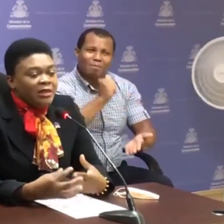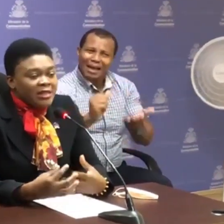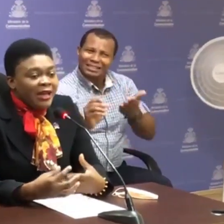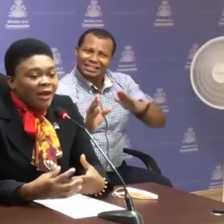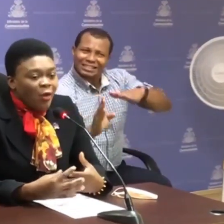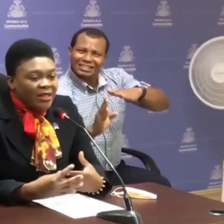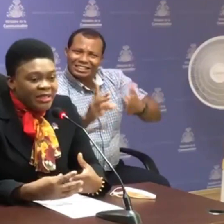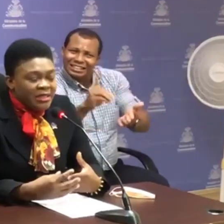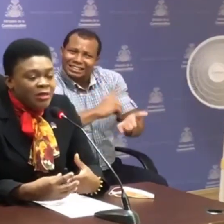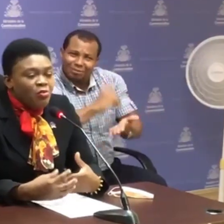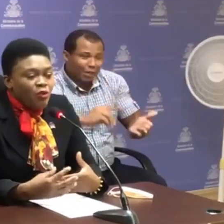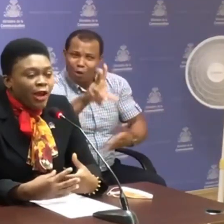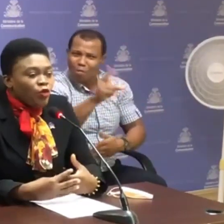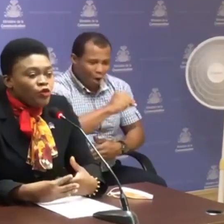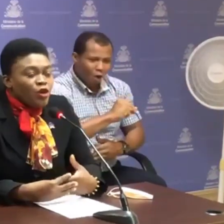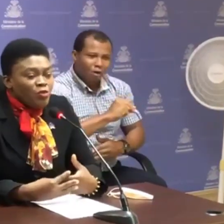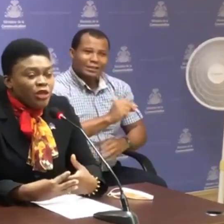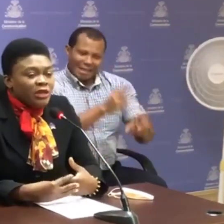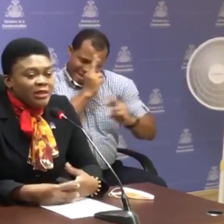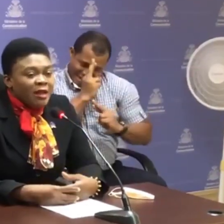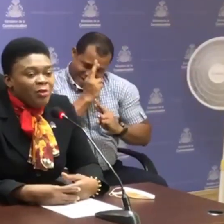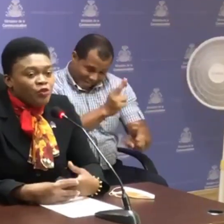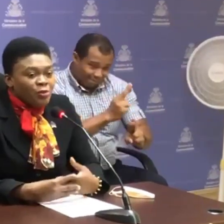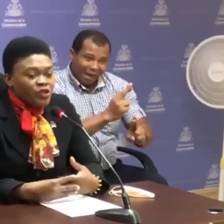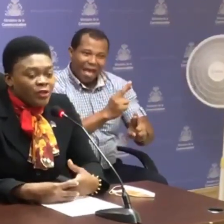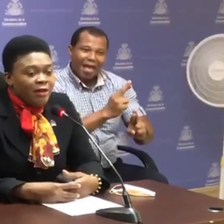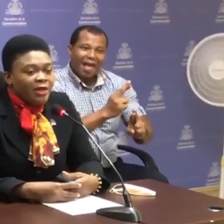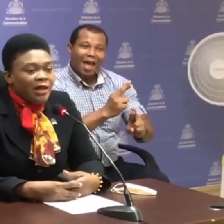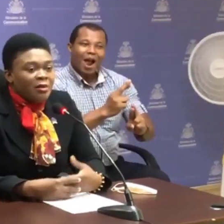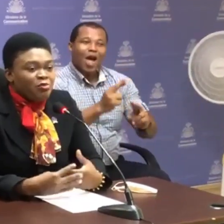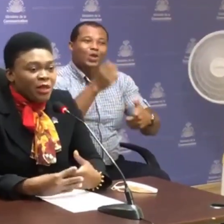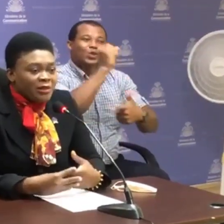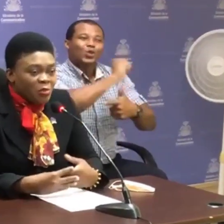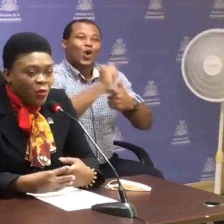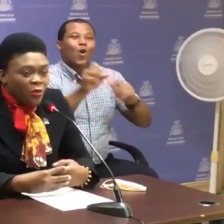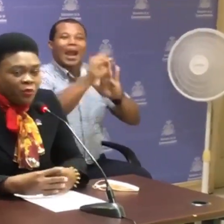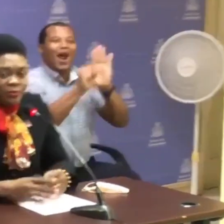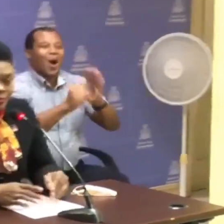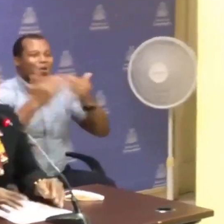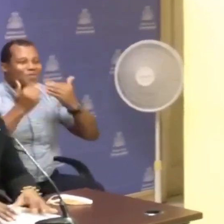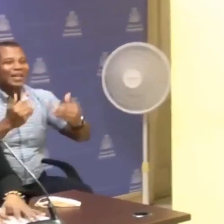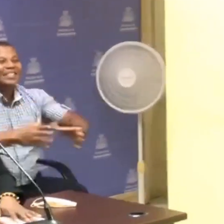respect, ça la loisir pour inclusion des gens qui sont handicapés sur le marché du travail. Merci beaucoup.